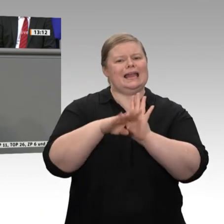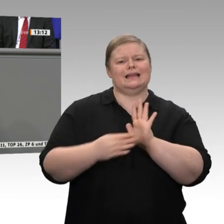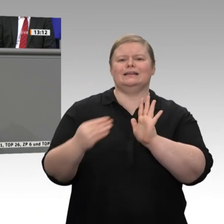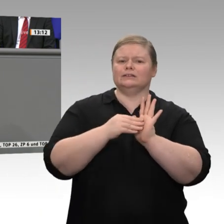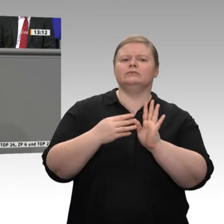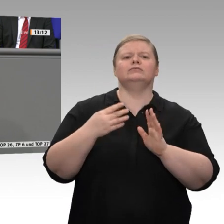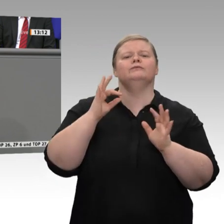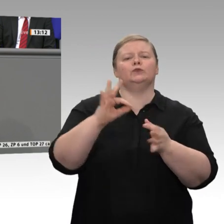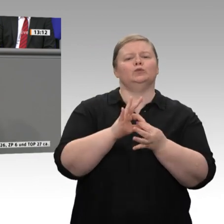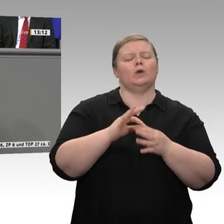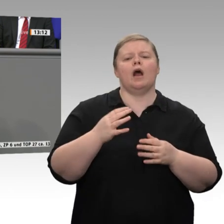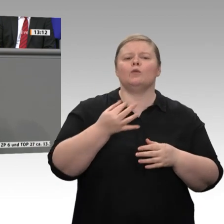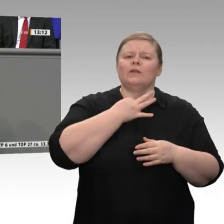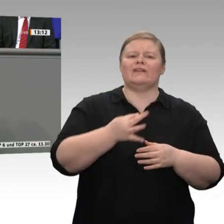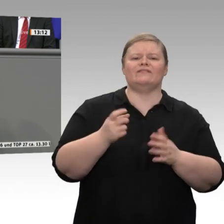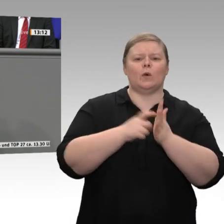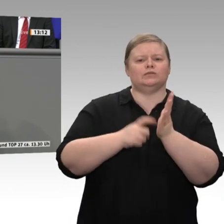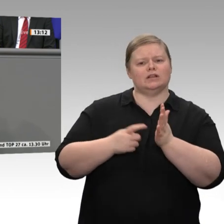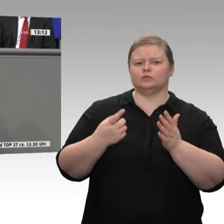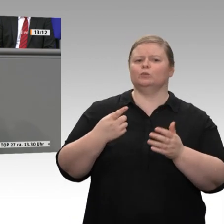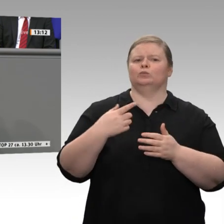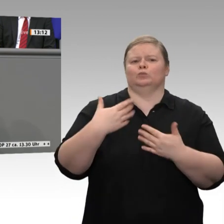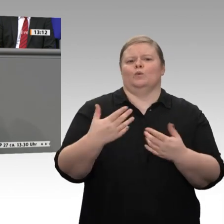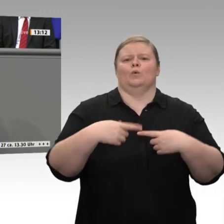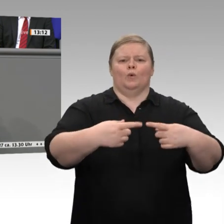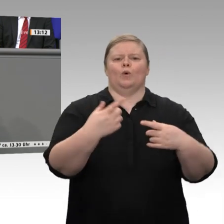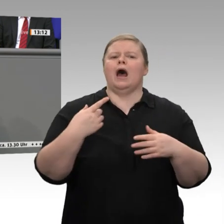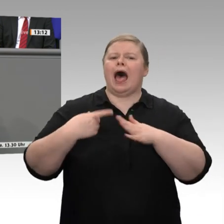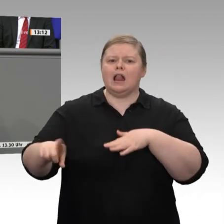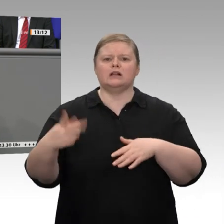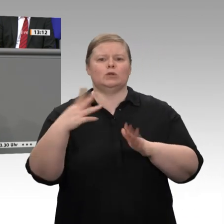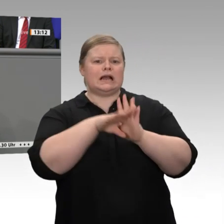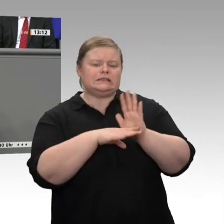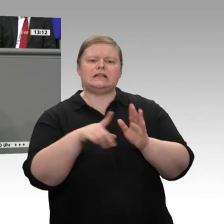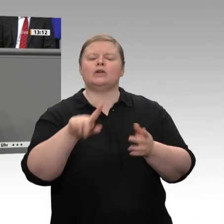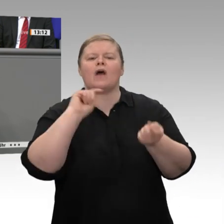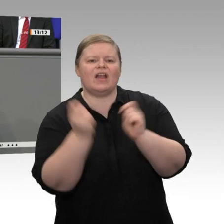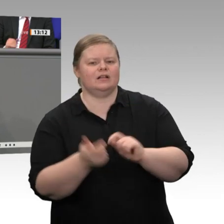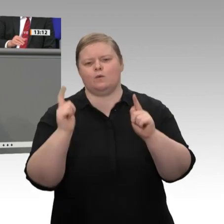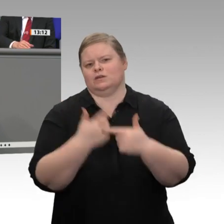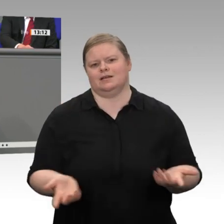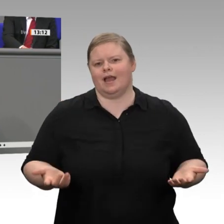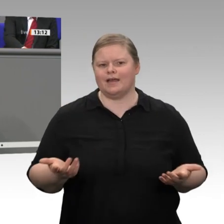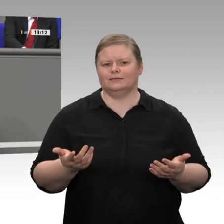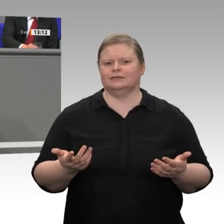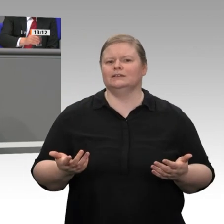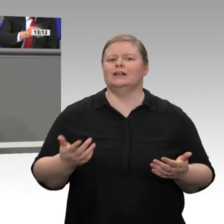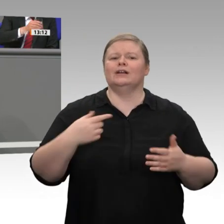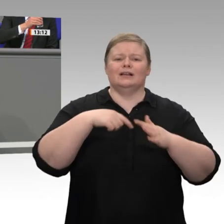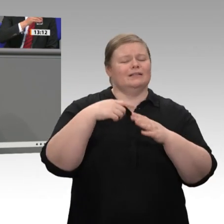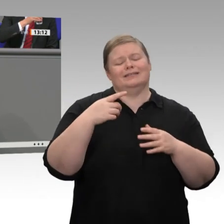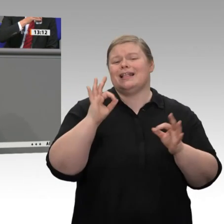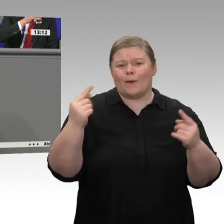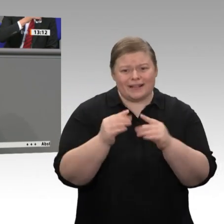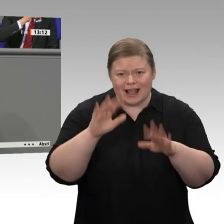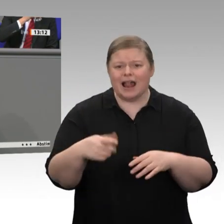Verwaltungsvorschrift Flexibilität. Die Flexibilität, konkrete Fallkonstellationen zu formulieren, und schafft